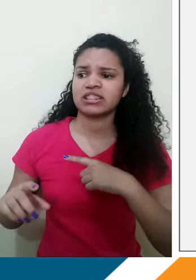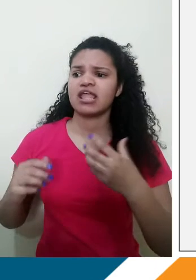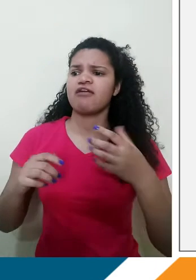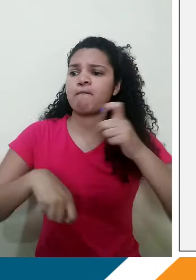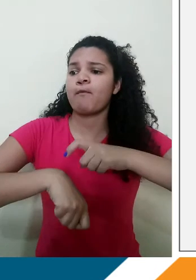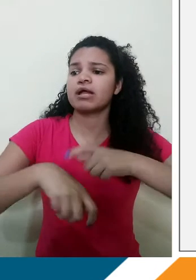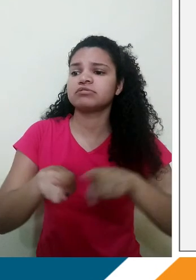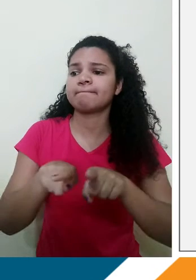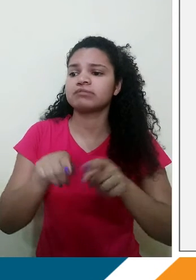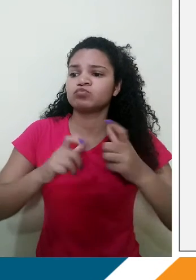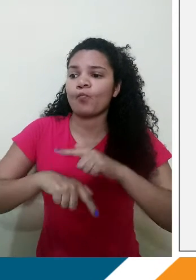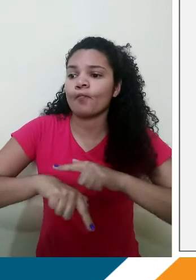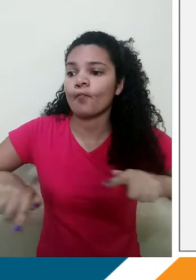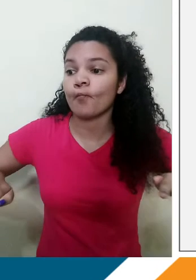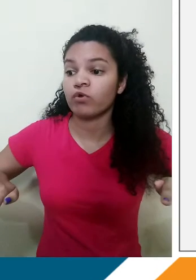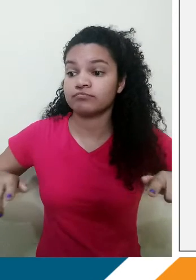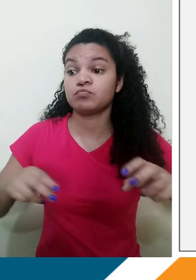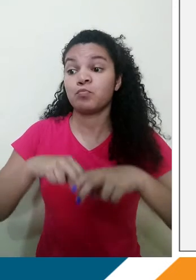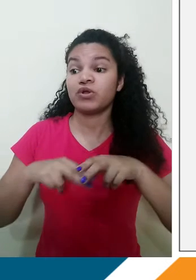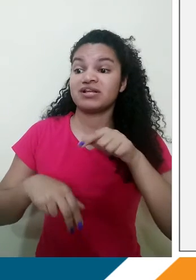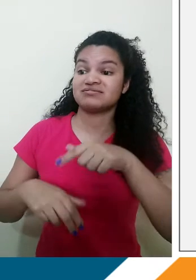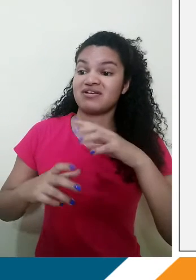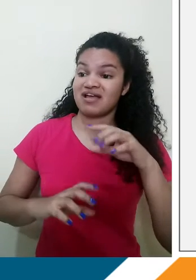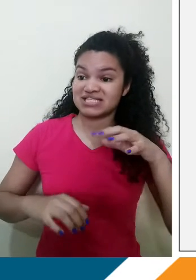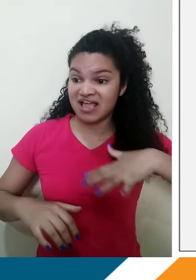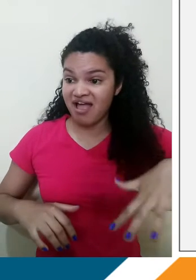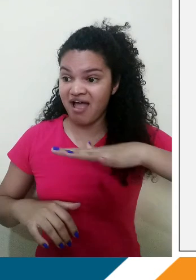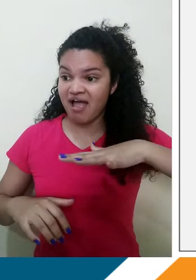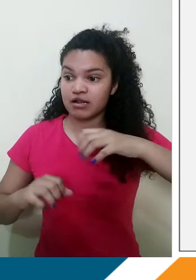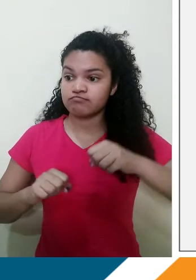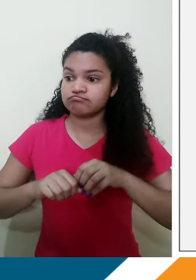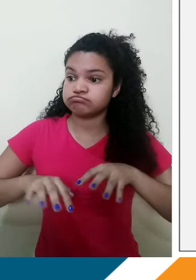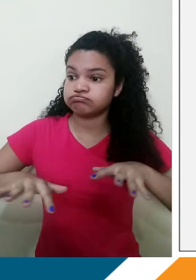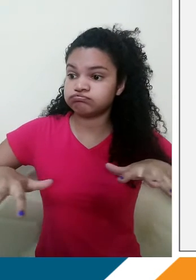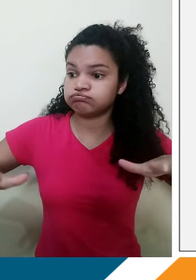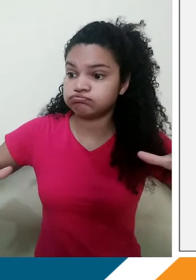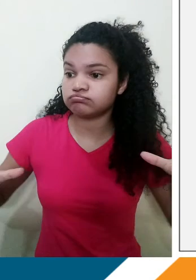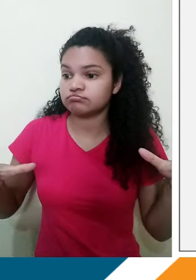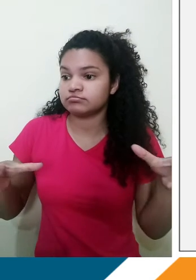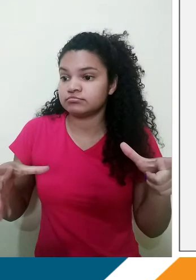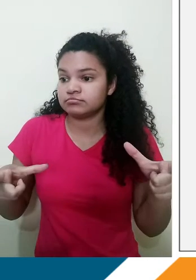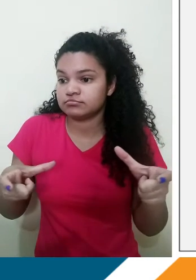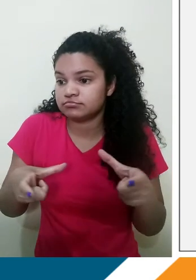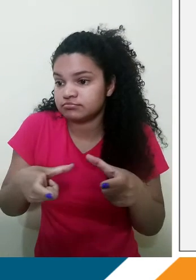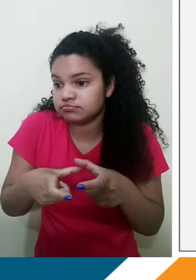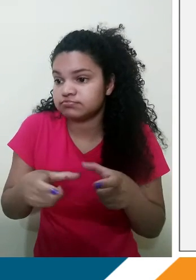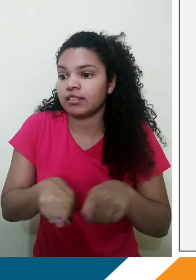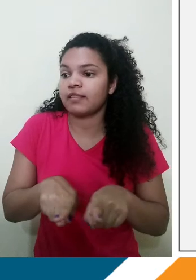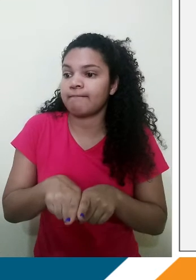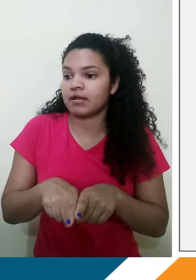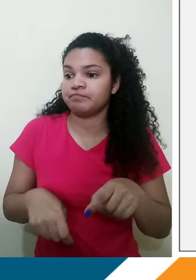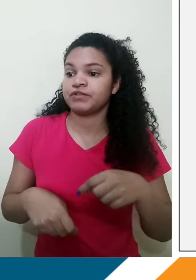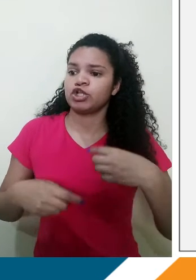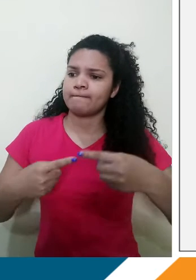grupos de animais dessas áreas isoladas passaram por processos de diferenciação genética, muitas vezes se transformando